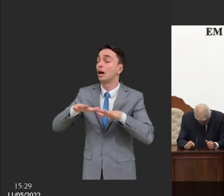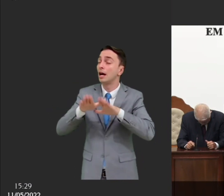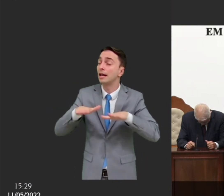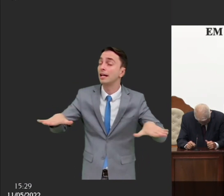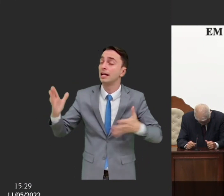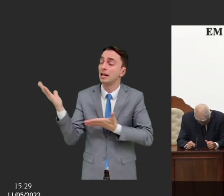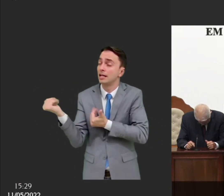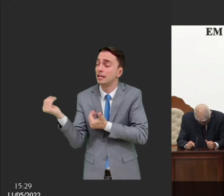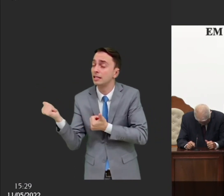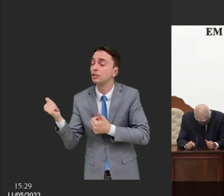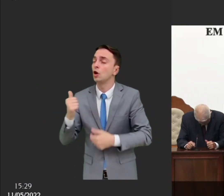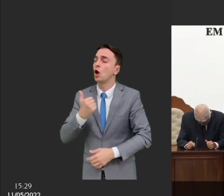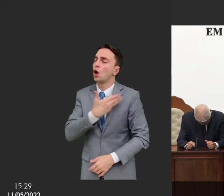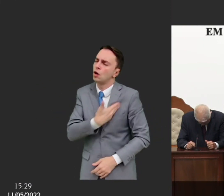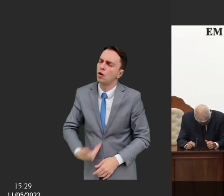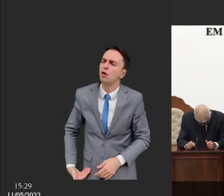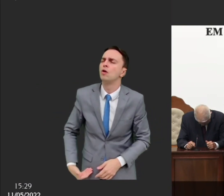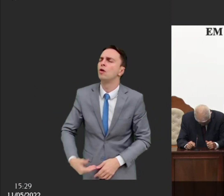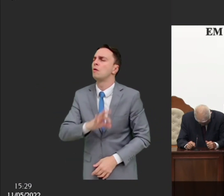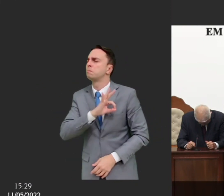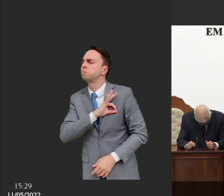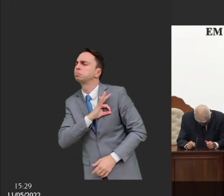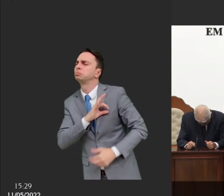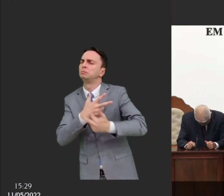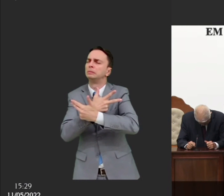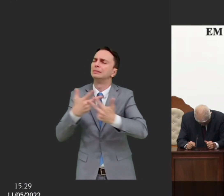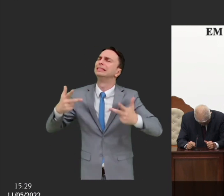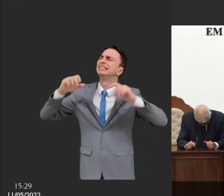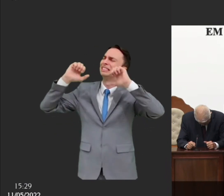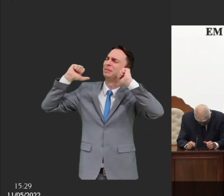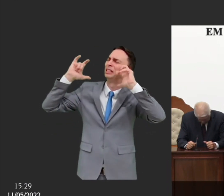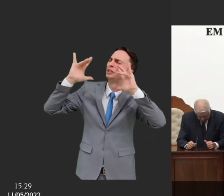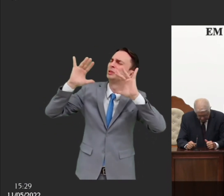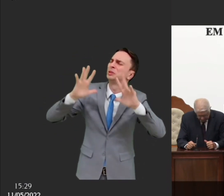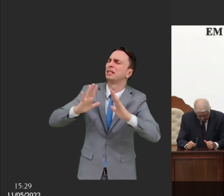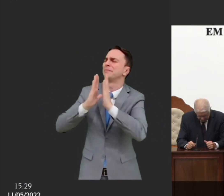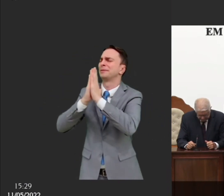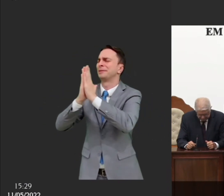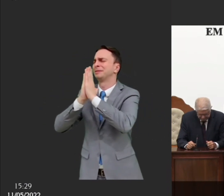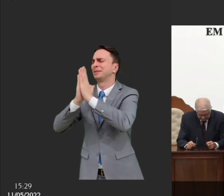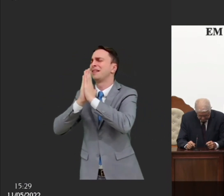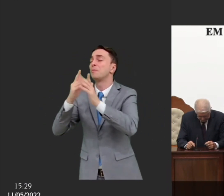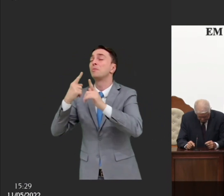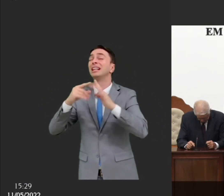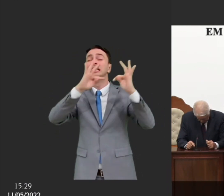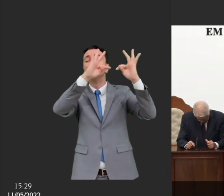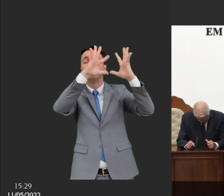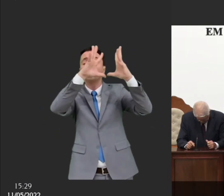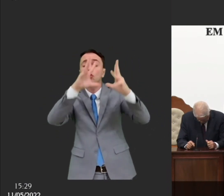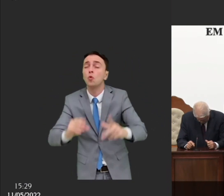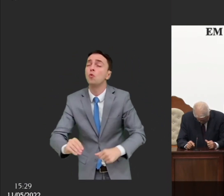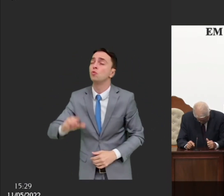também. Abençoa as nossas autoridades. Bendito é o teu nome. Enfim, Senhor, está aleluia, tudo nas tuas